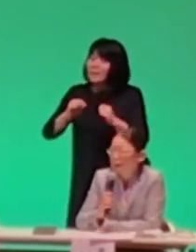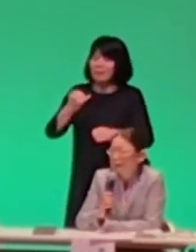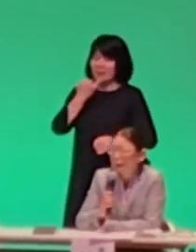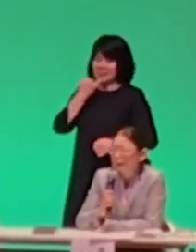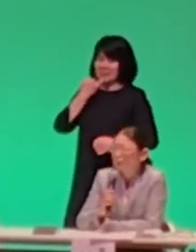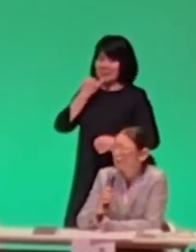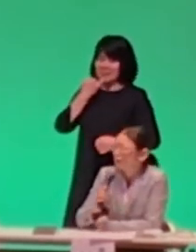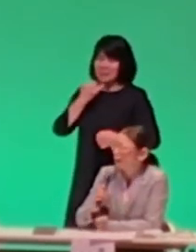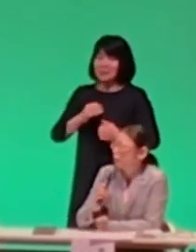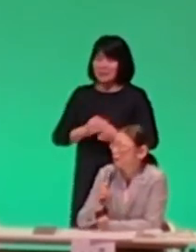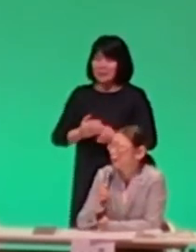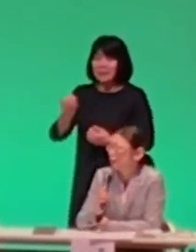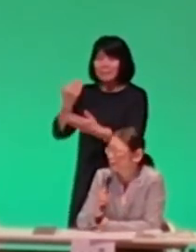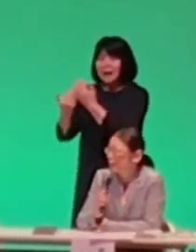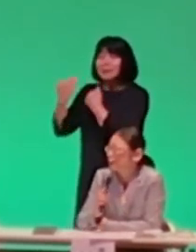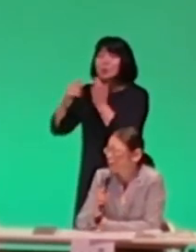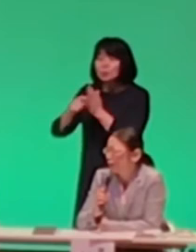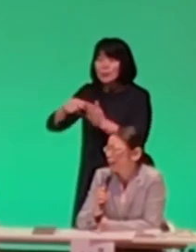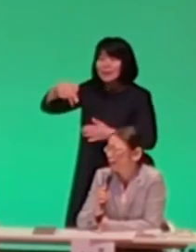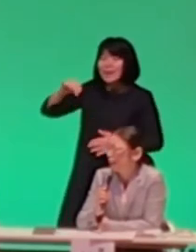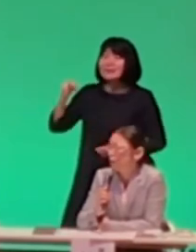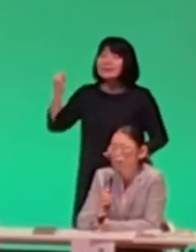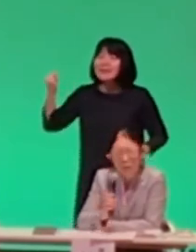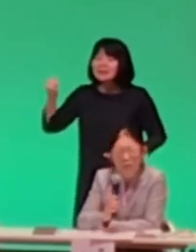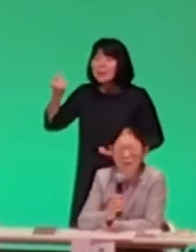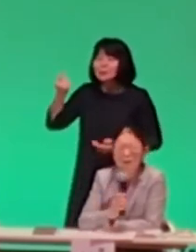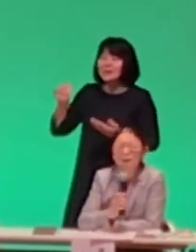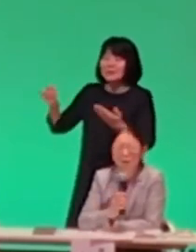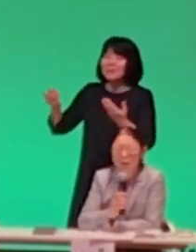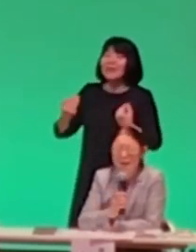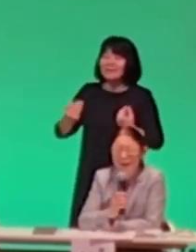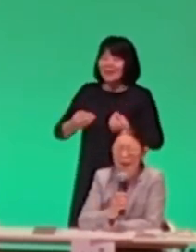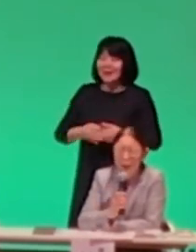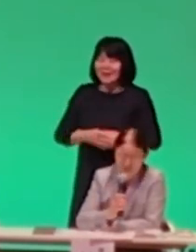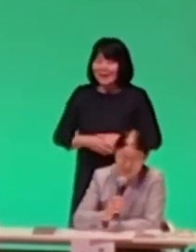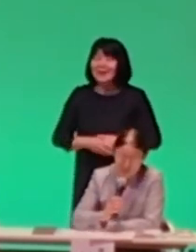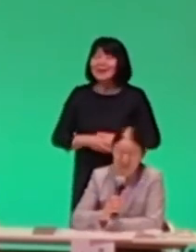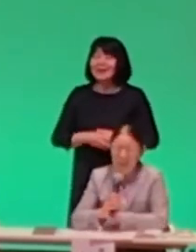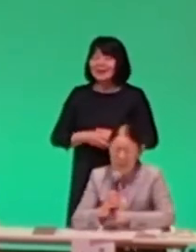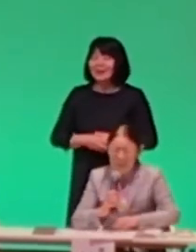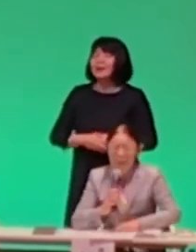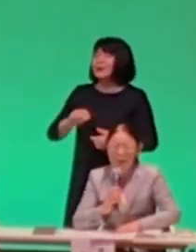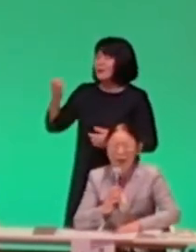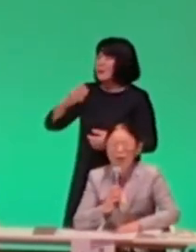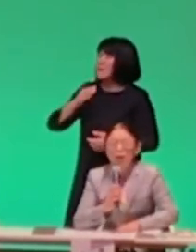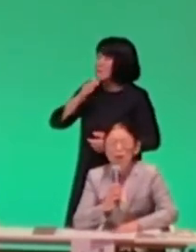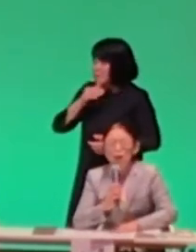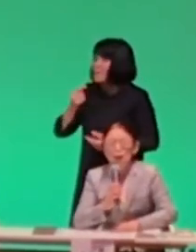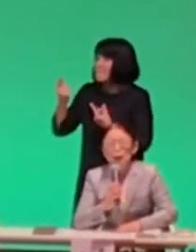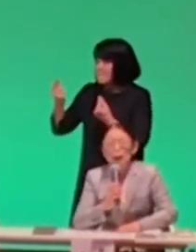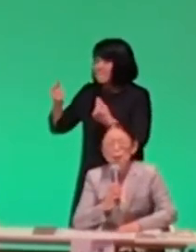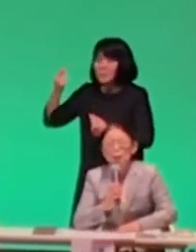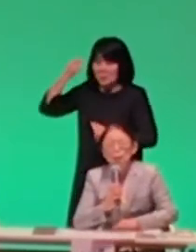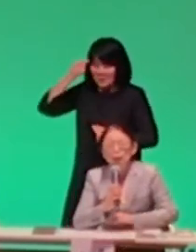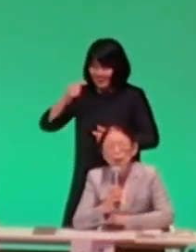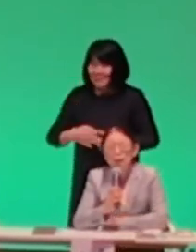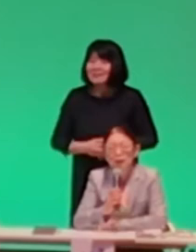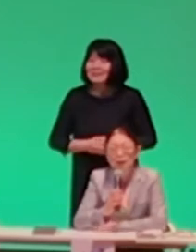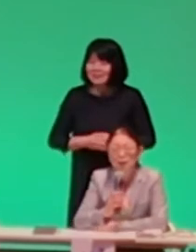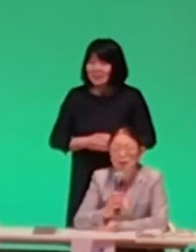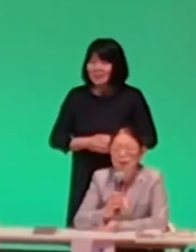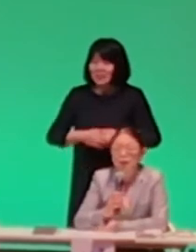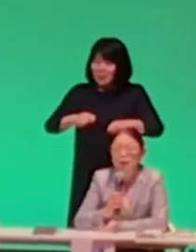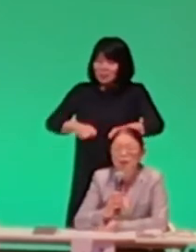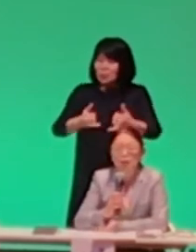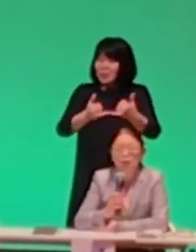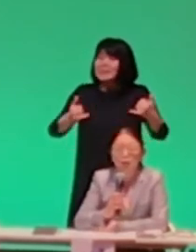をあの頃にナミネーに教えてもらって、本当にその通りだなというふうに思いました。だから障